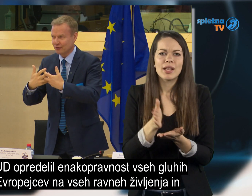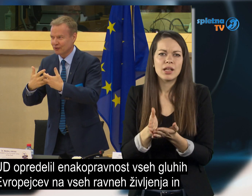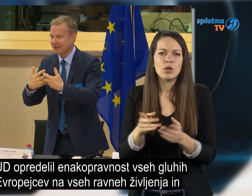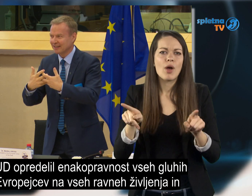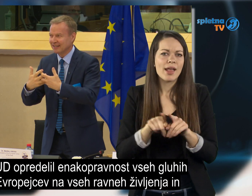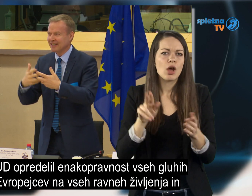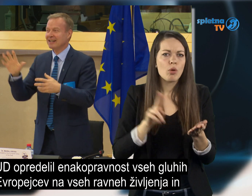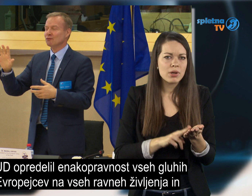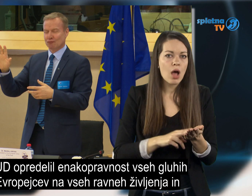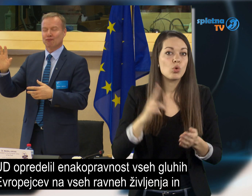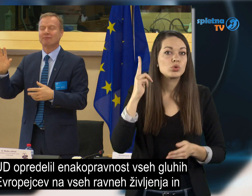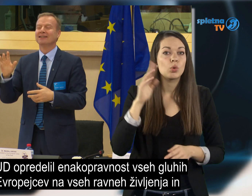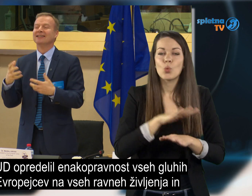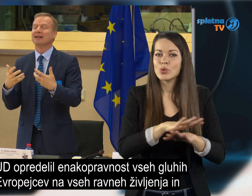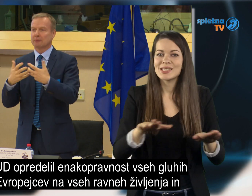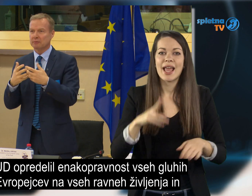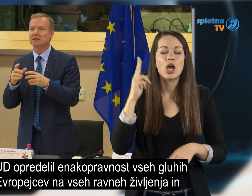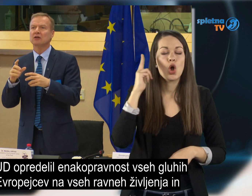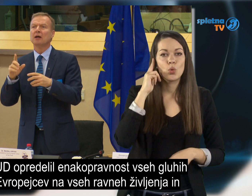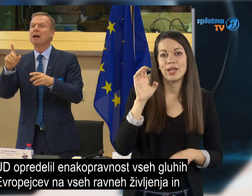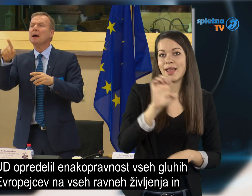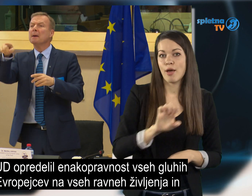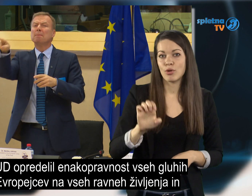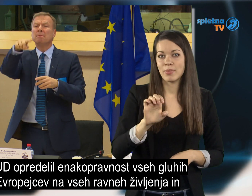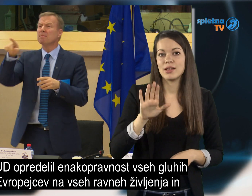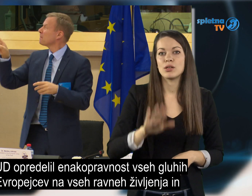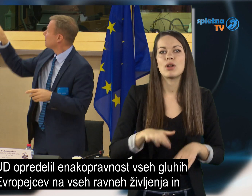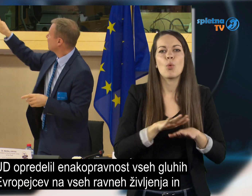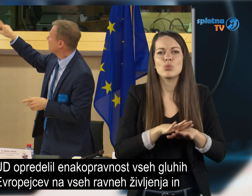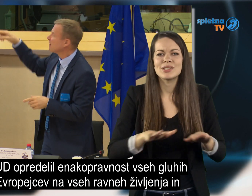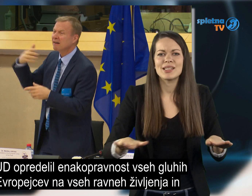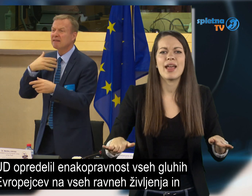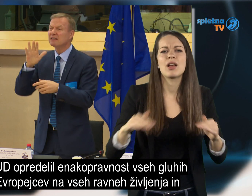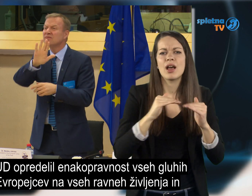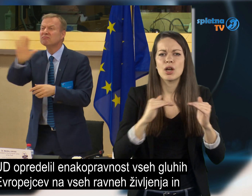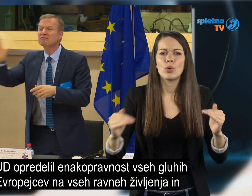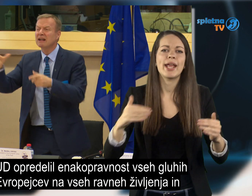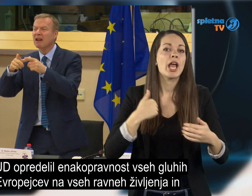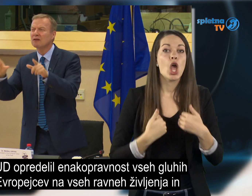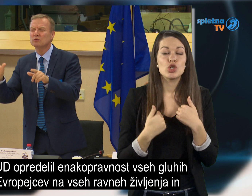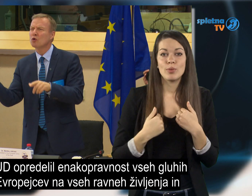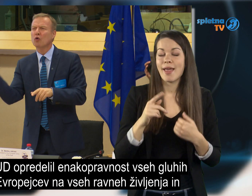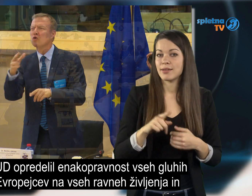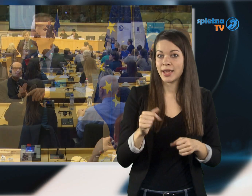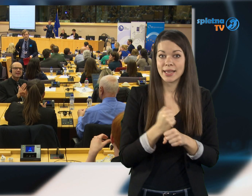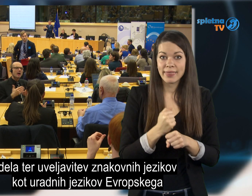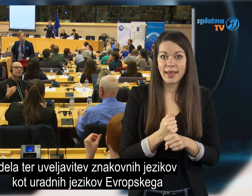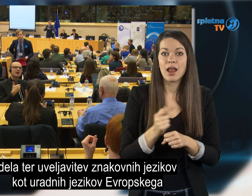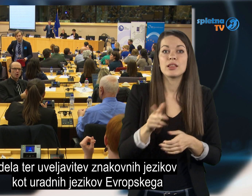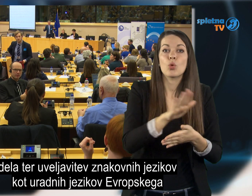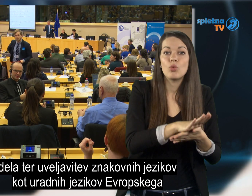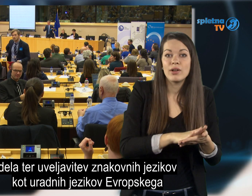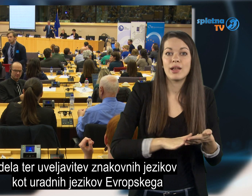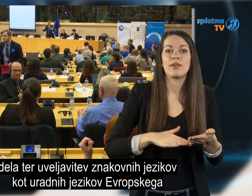enakopravnost vseh gluhih Evropejcev na vseh ravneh življenja in dela ter uveljavitev znakovnih jezikov kot